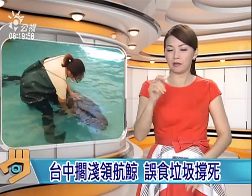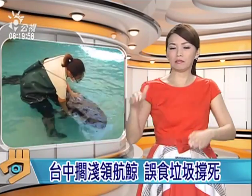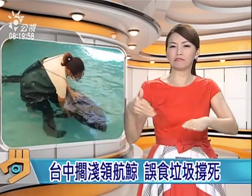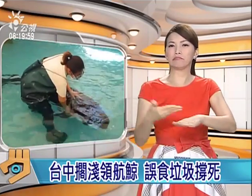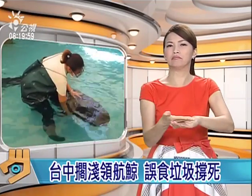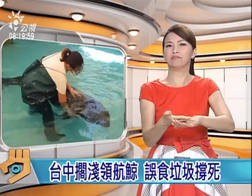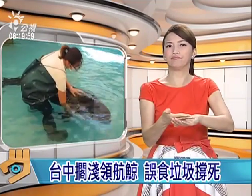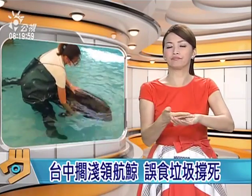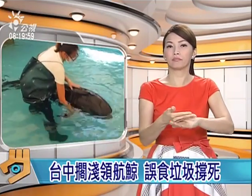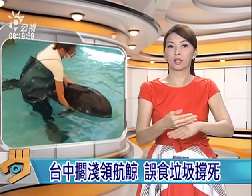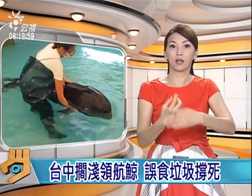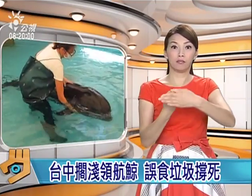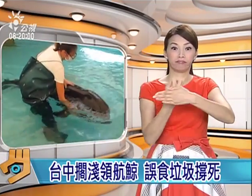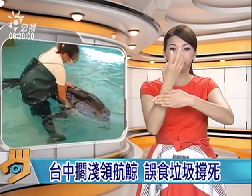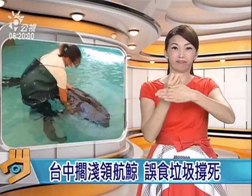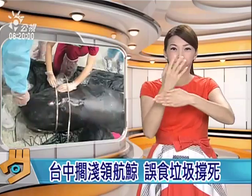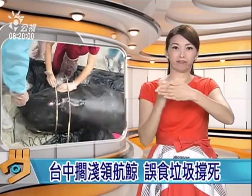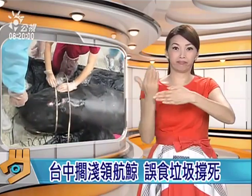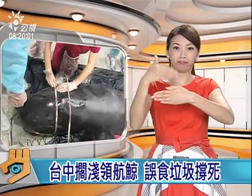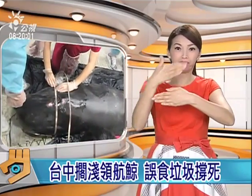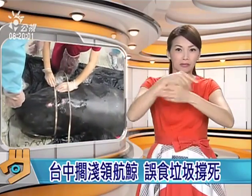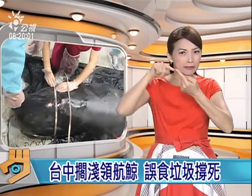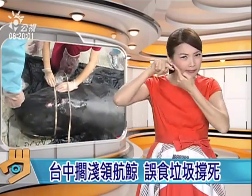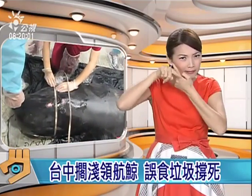海鲸豚研究中心运回台南饲